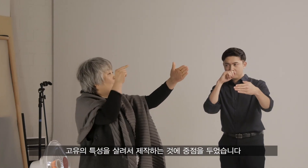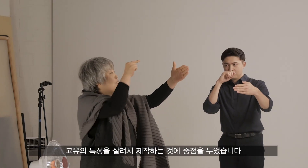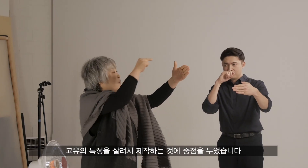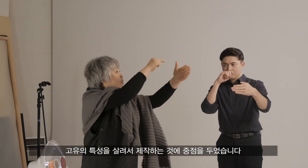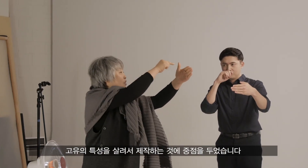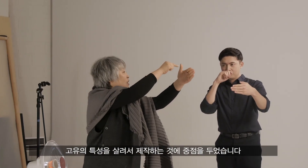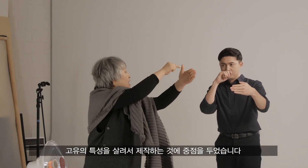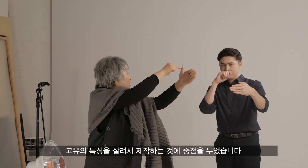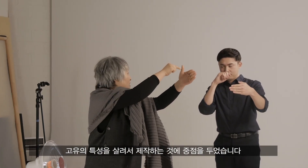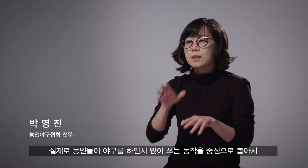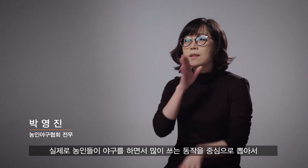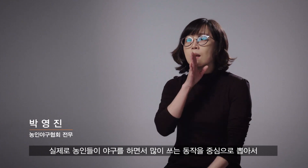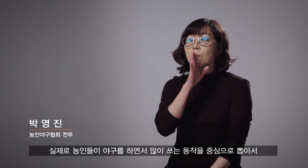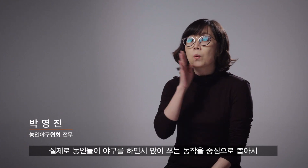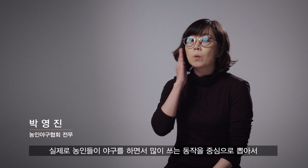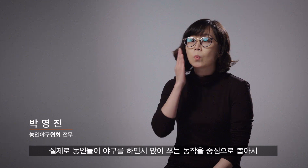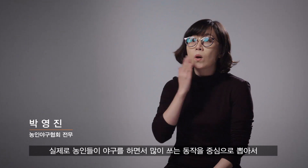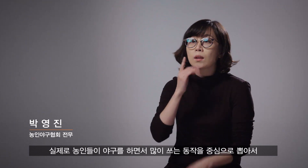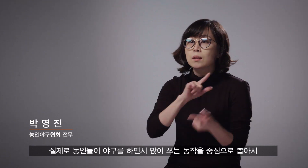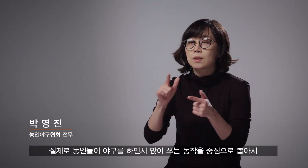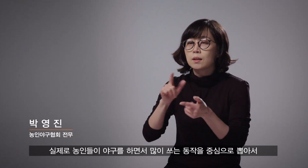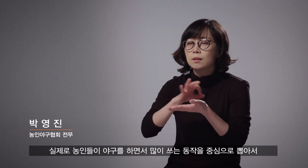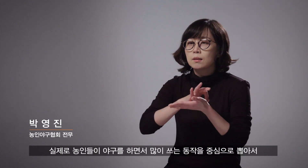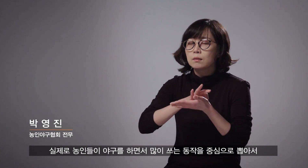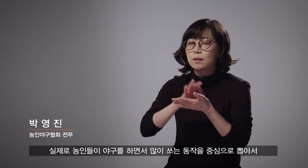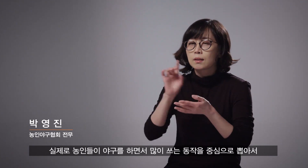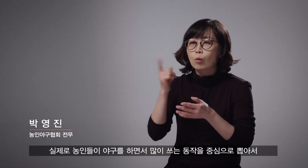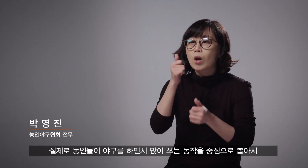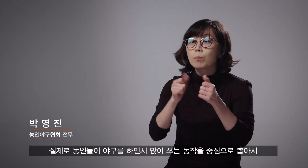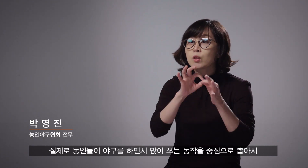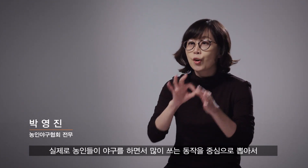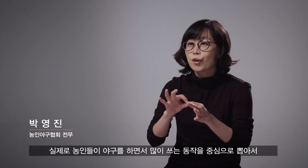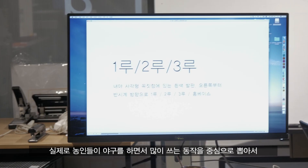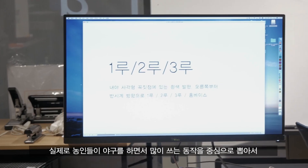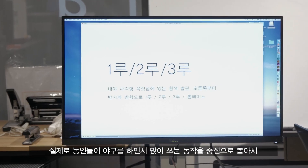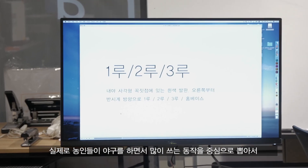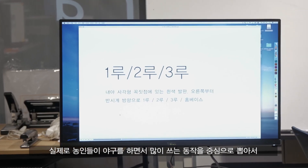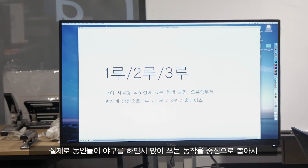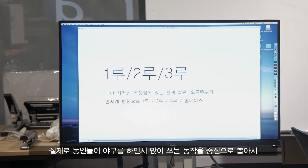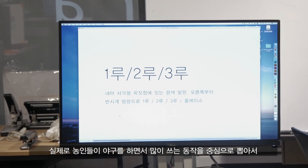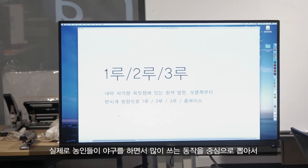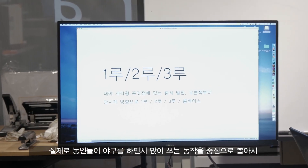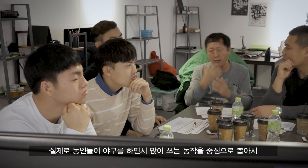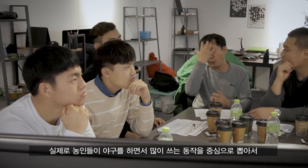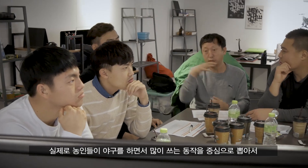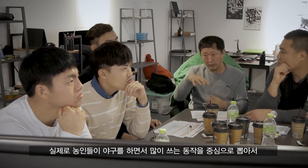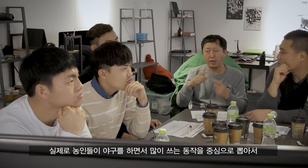데 중점을 두었습니다. 실제로 농어하는 거는 야구를 하면서 많이 쓰는 문자와